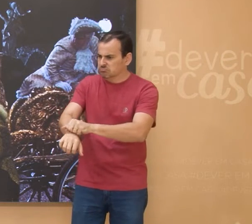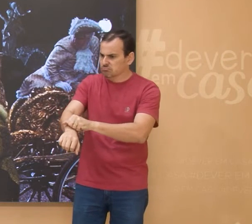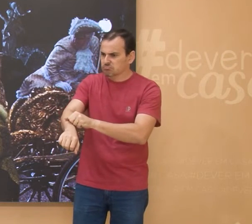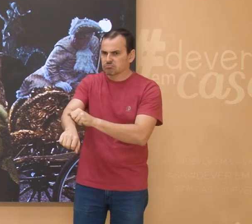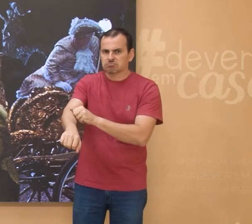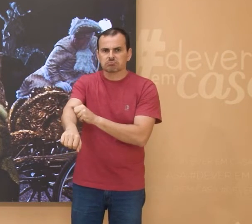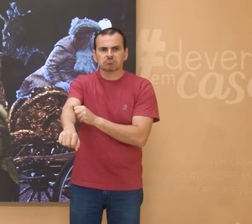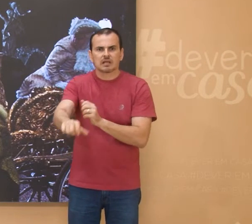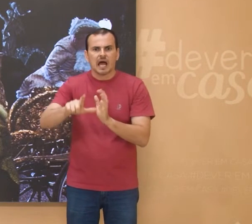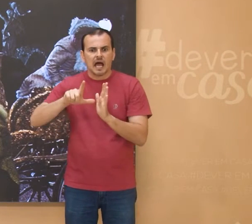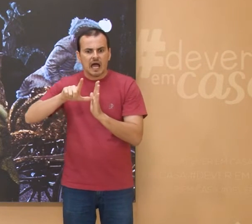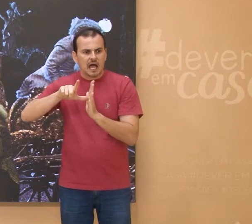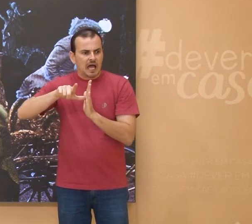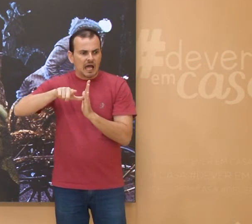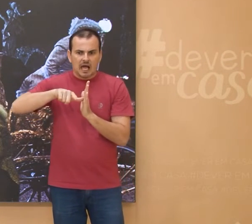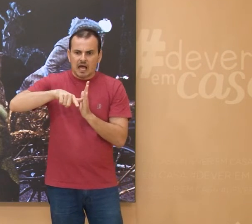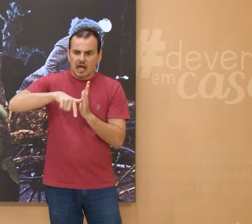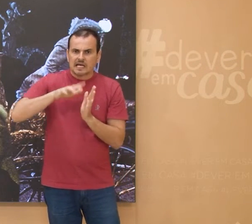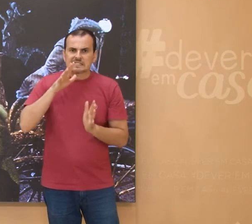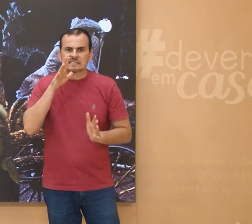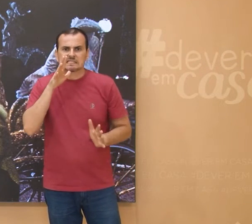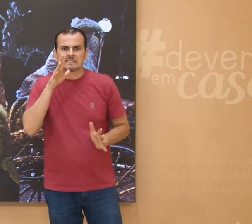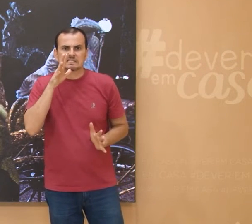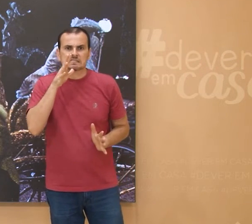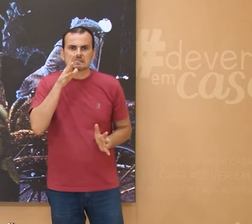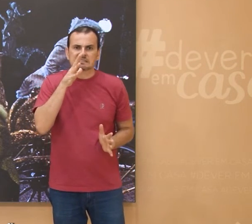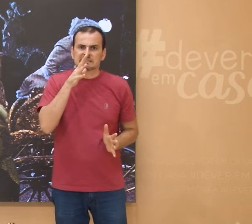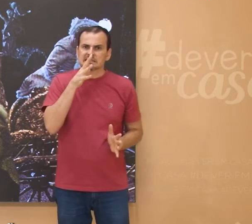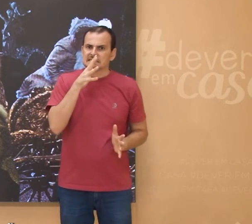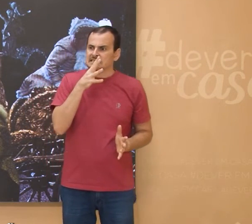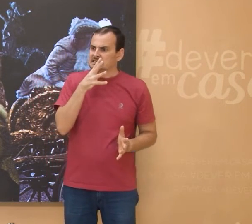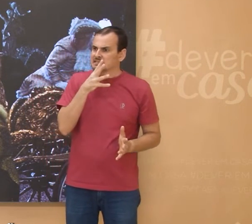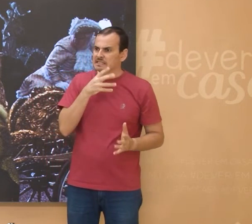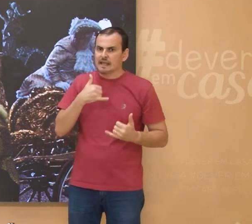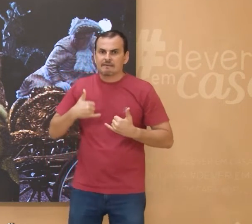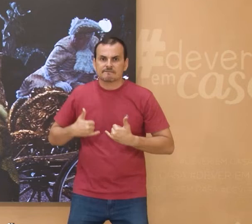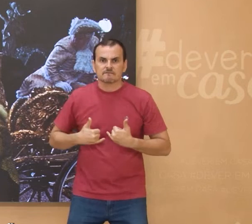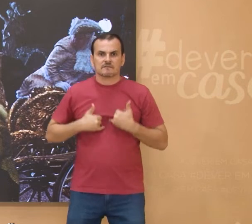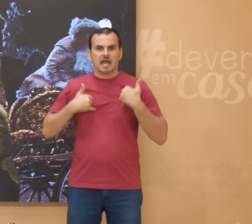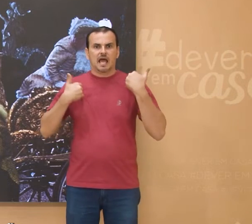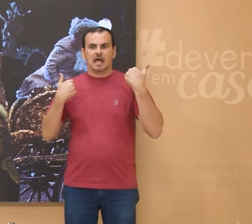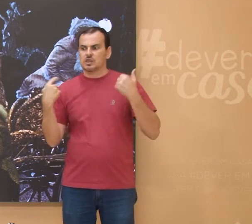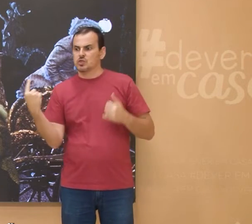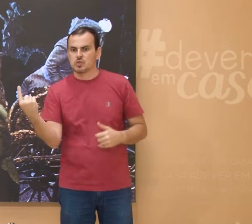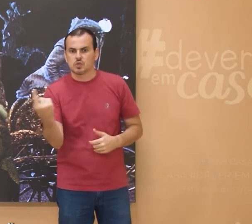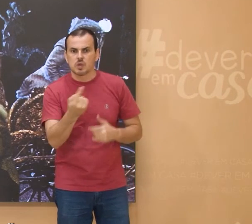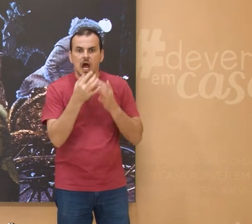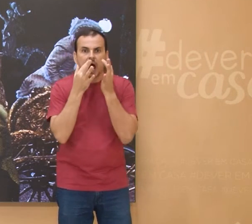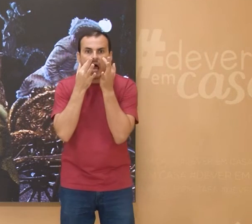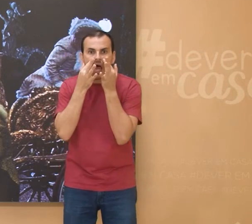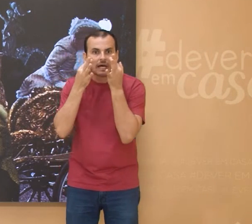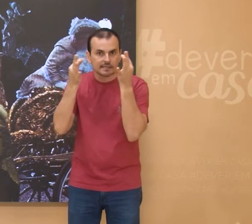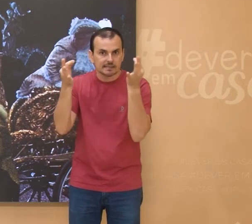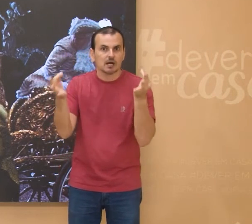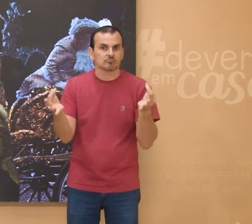A Cinderela chega atrasada na festa, chamando a atenção de todos.